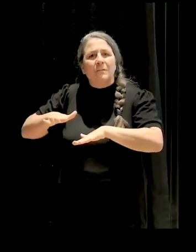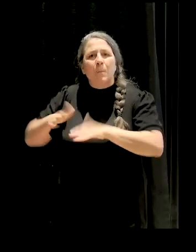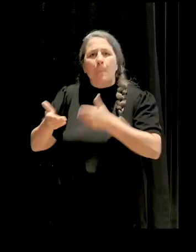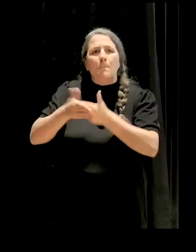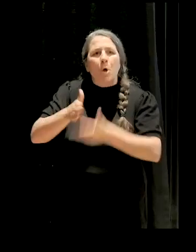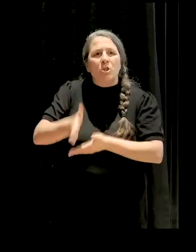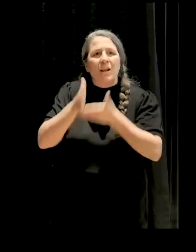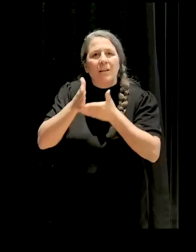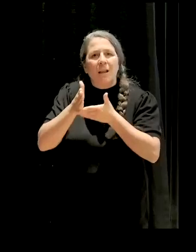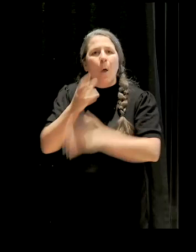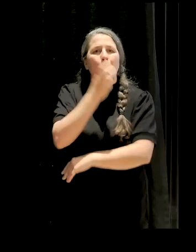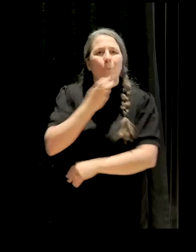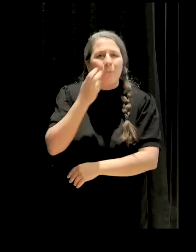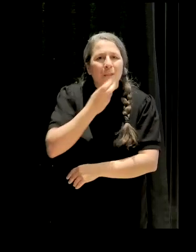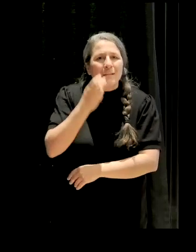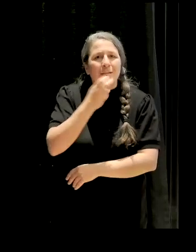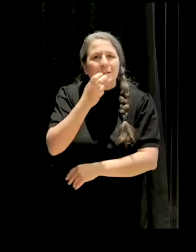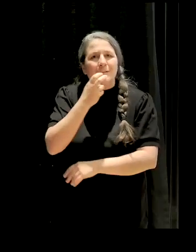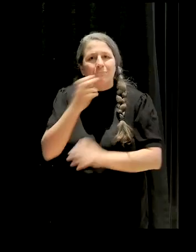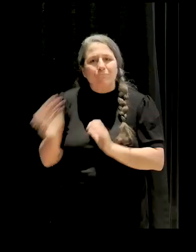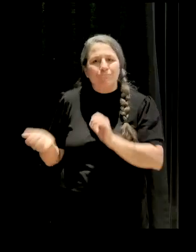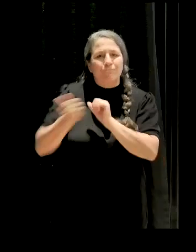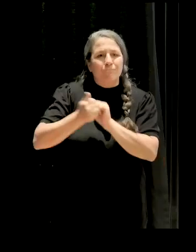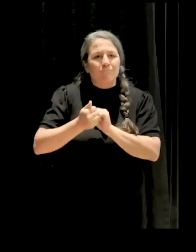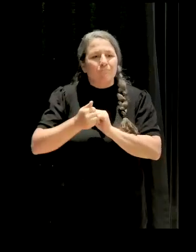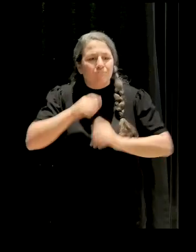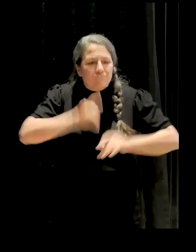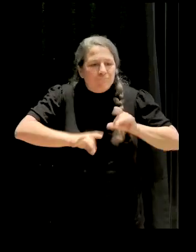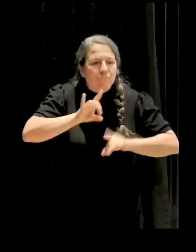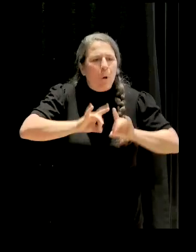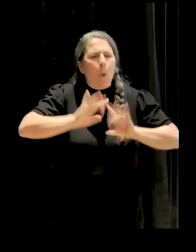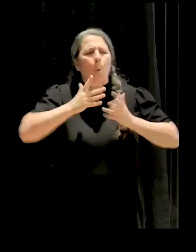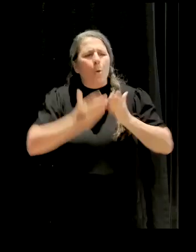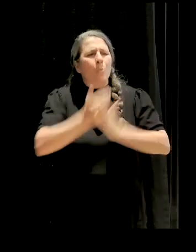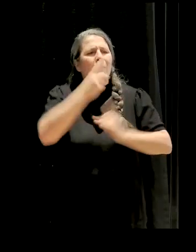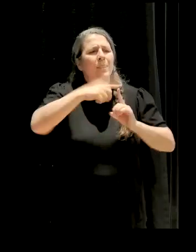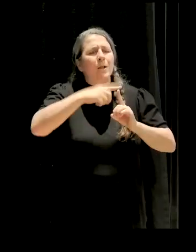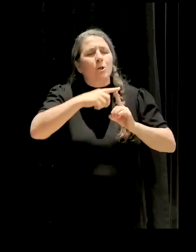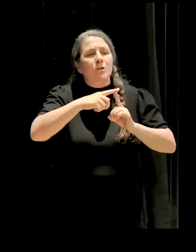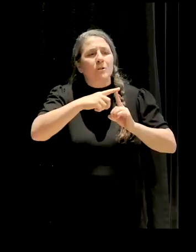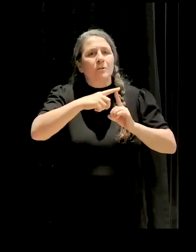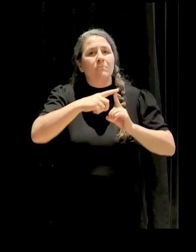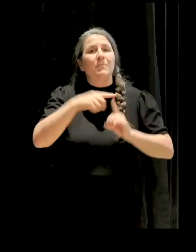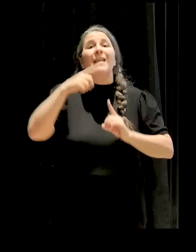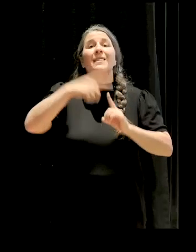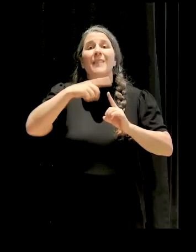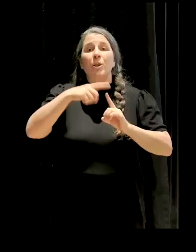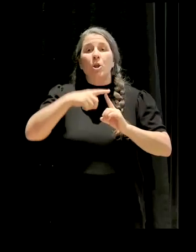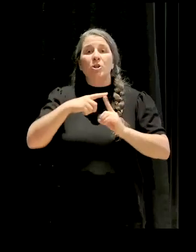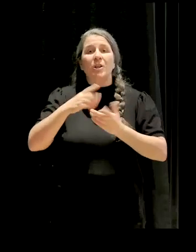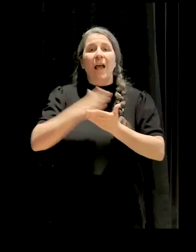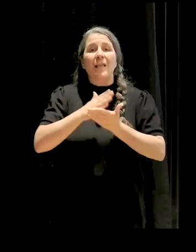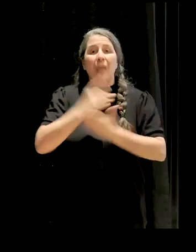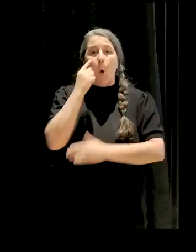mais aussi d'orthophonistes, dans le travail d'exploration du potentiel d'une nouvelle technologie, qui s'appelle les technologies